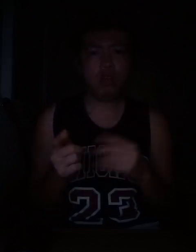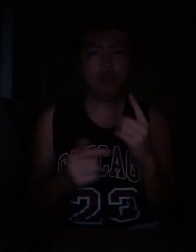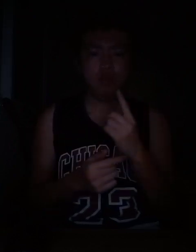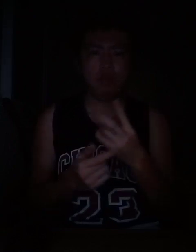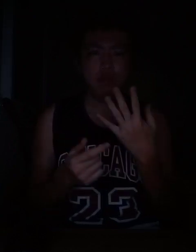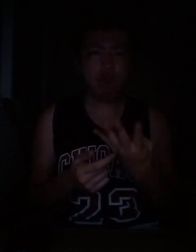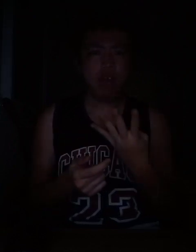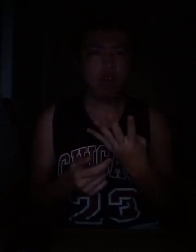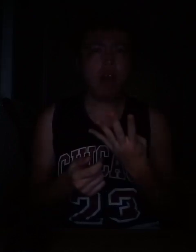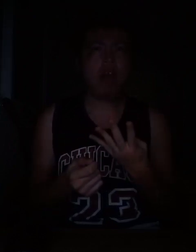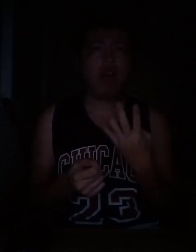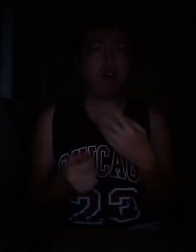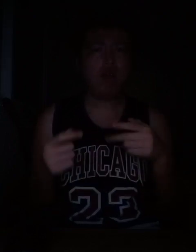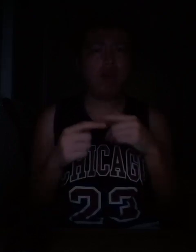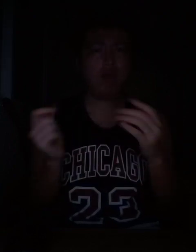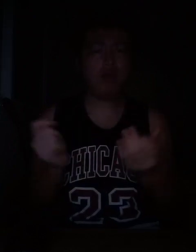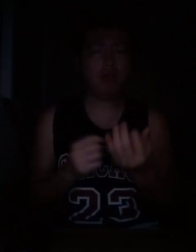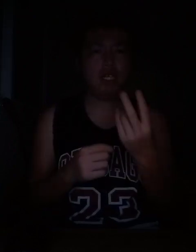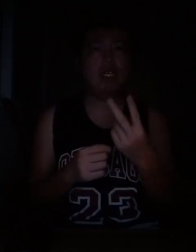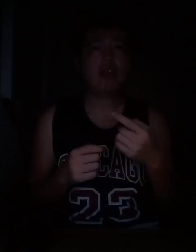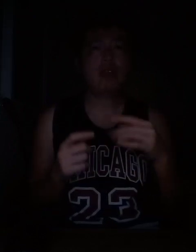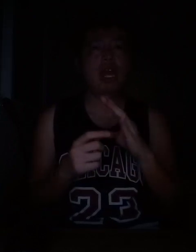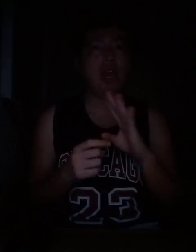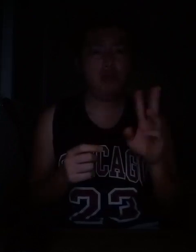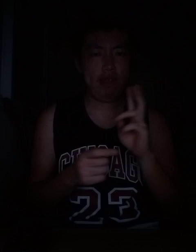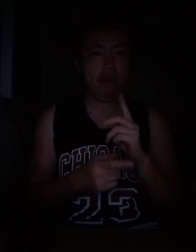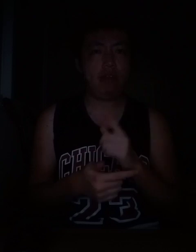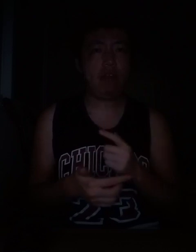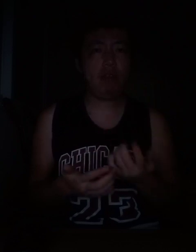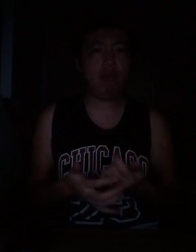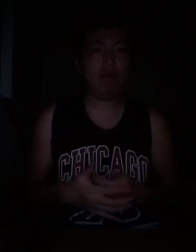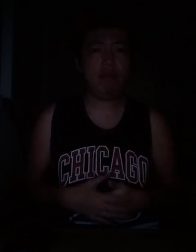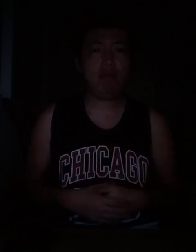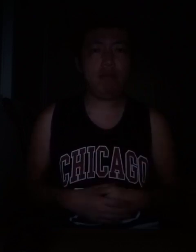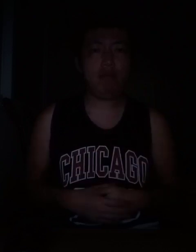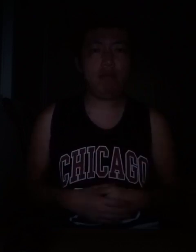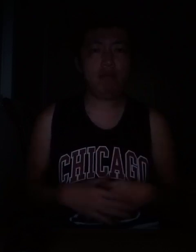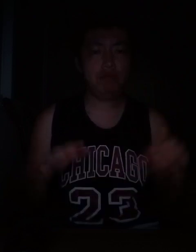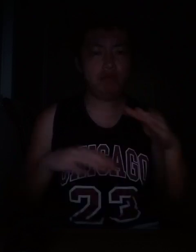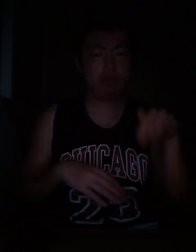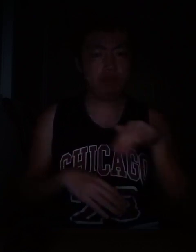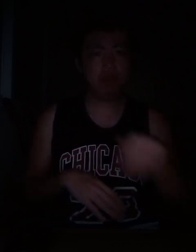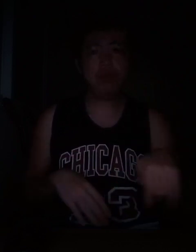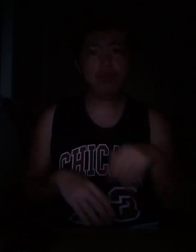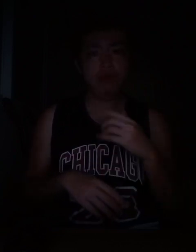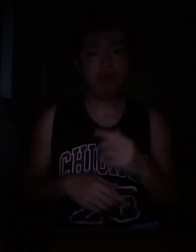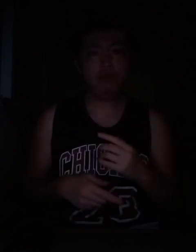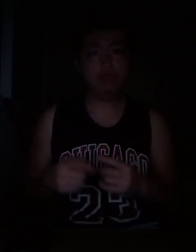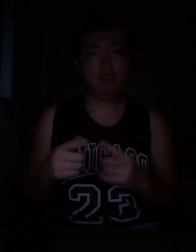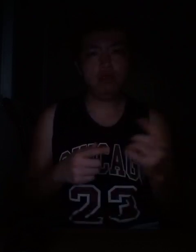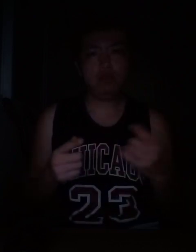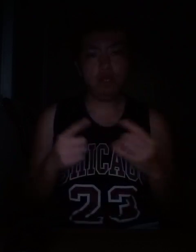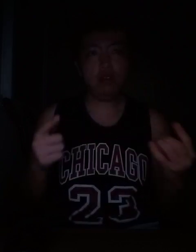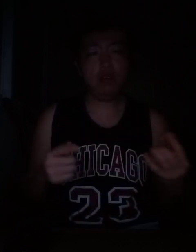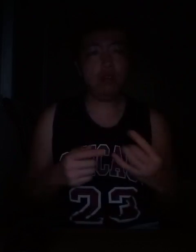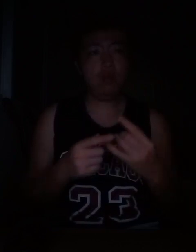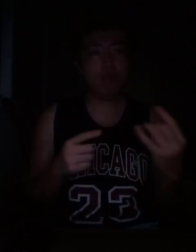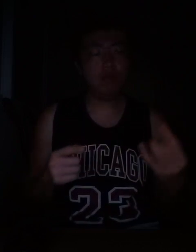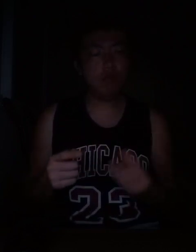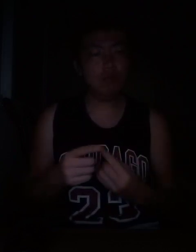40건으로 피해액은 31억 4천만 원이었습니다. 특히 최근 제주 시내 한 오피스텔에서 동시에